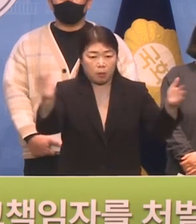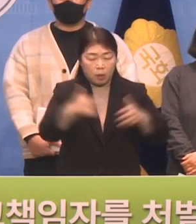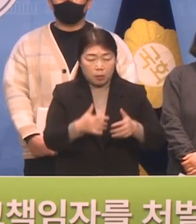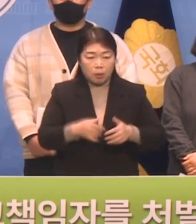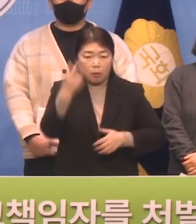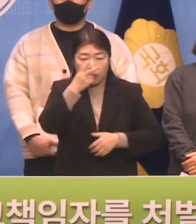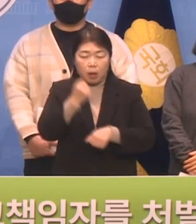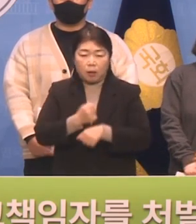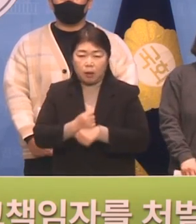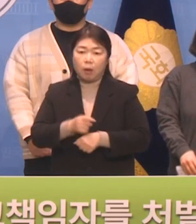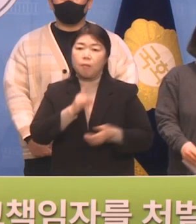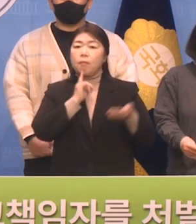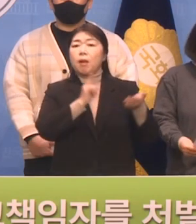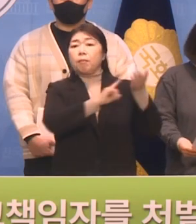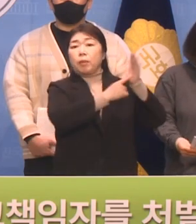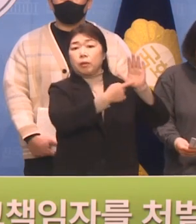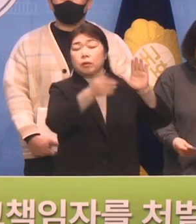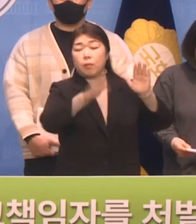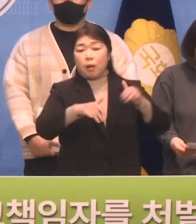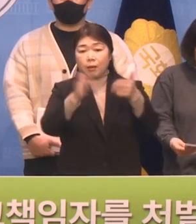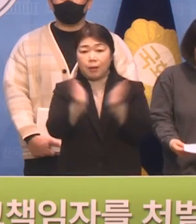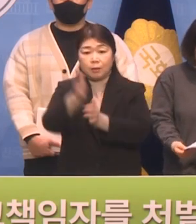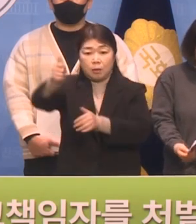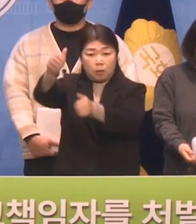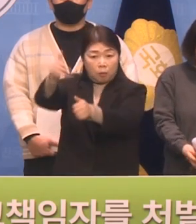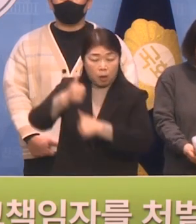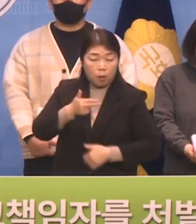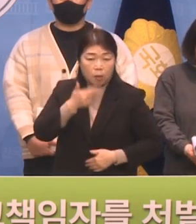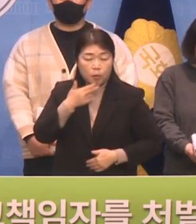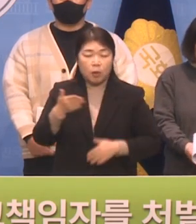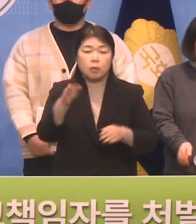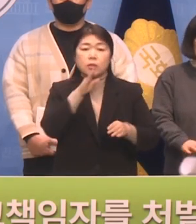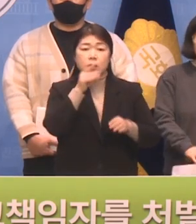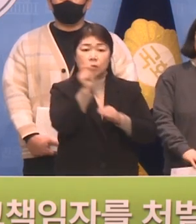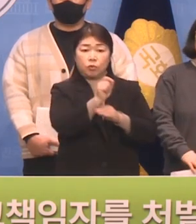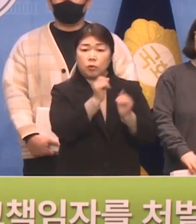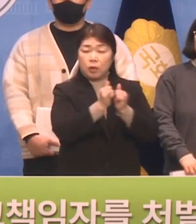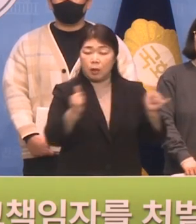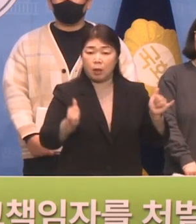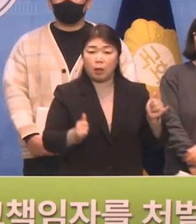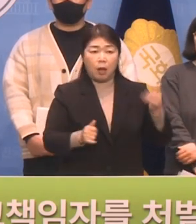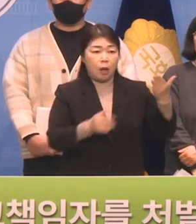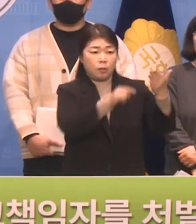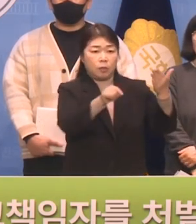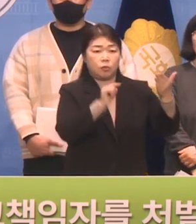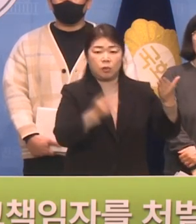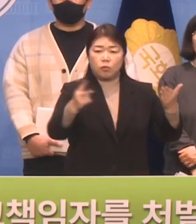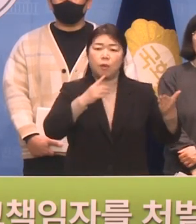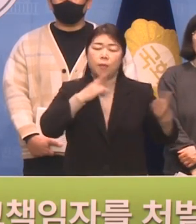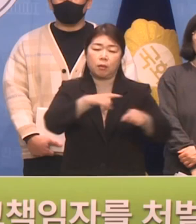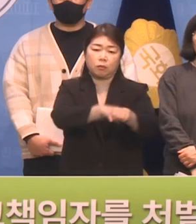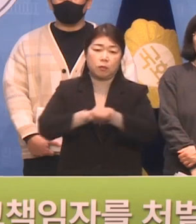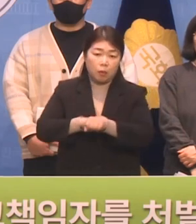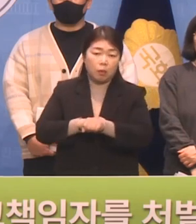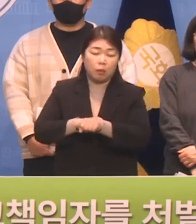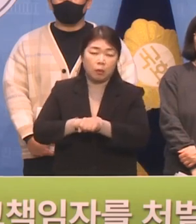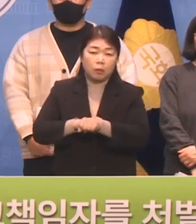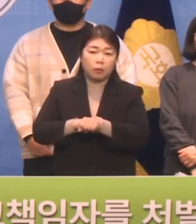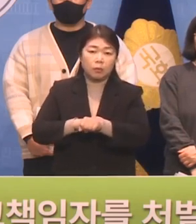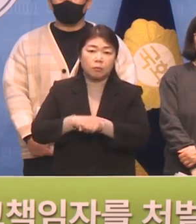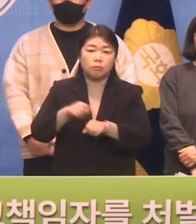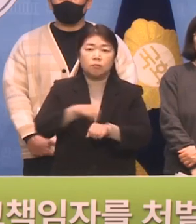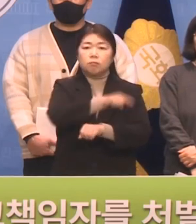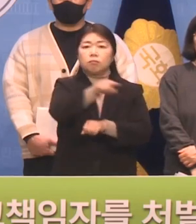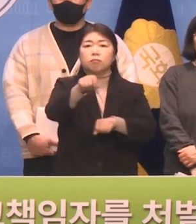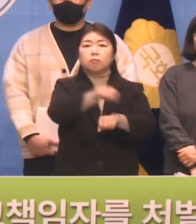나왔을 뿐 단체장 소환은커녕 실무자 9명 중 2명밖에 구속기소 못 시키는 참담한 성적표를